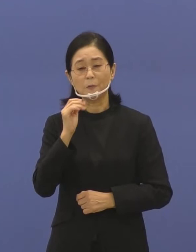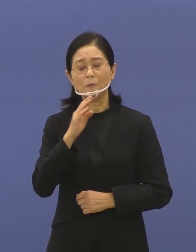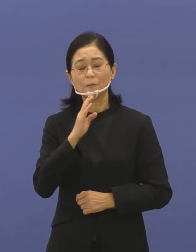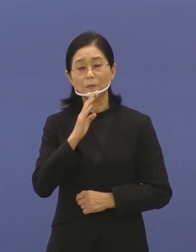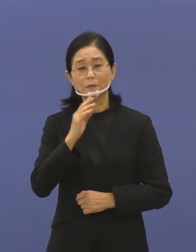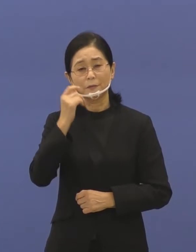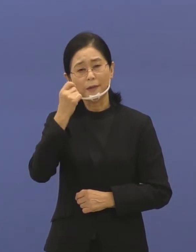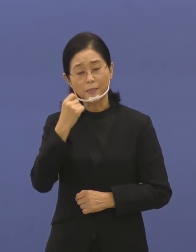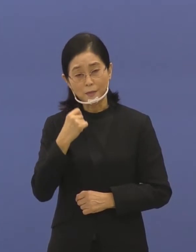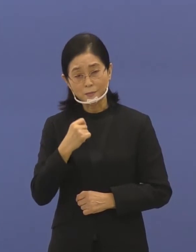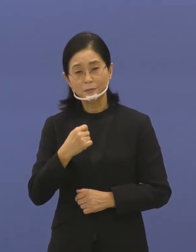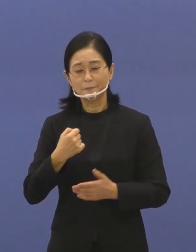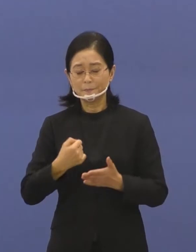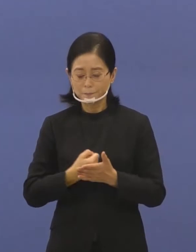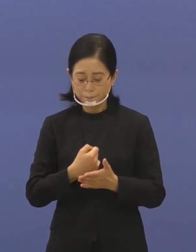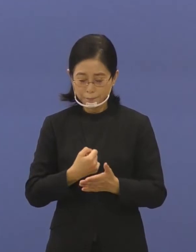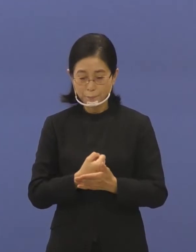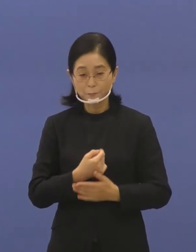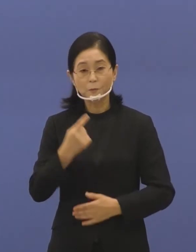と思っております。